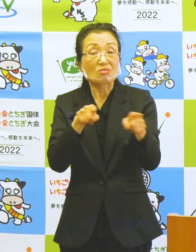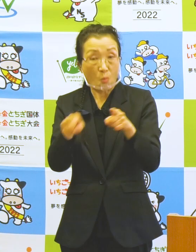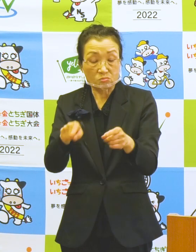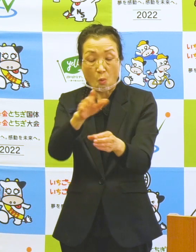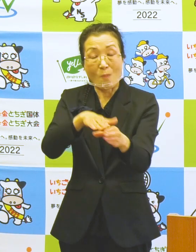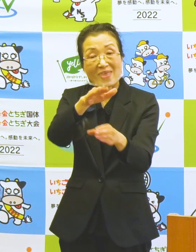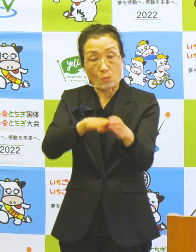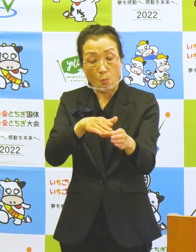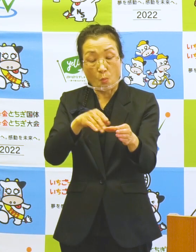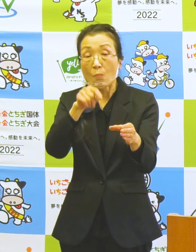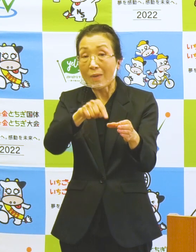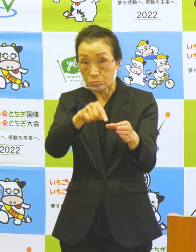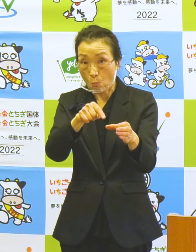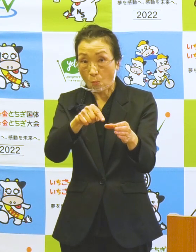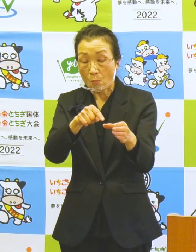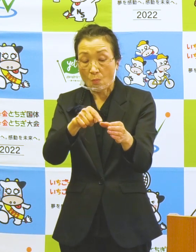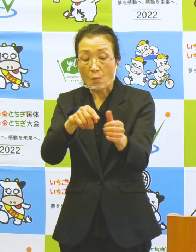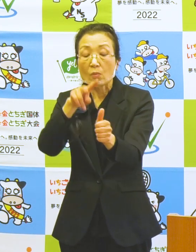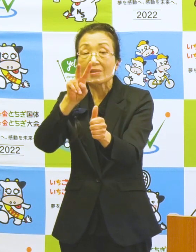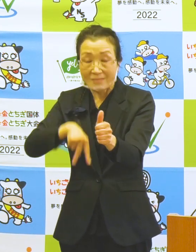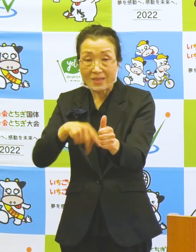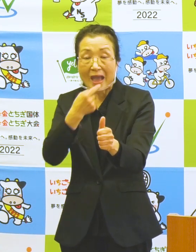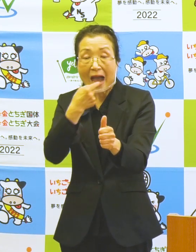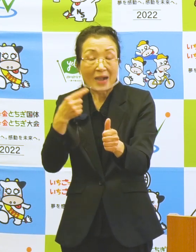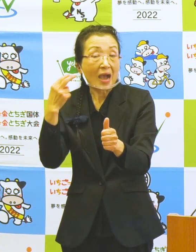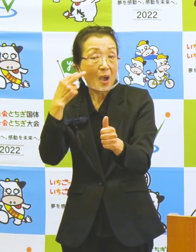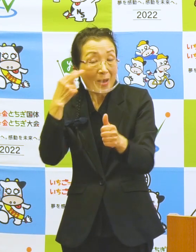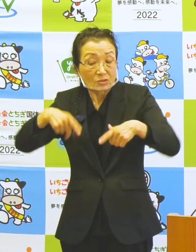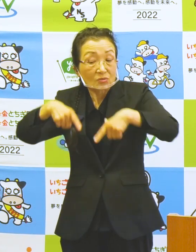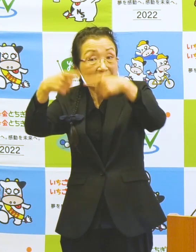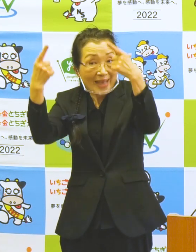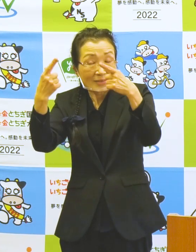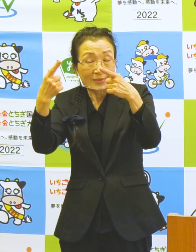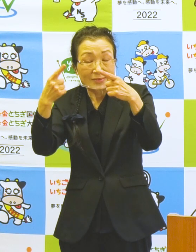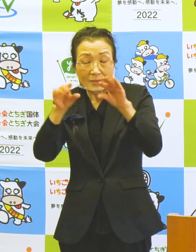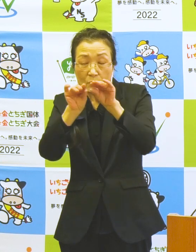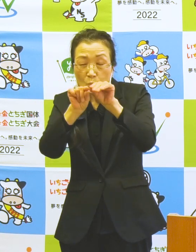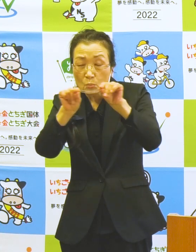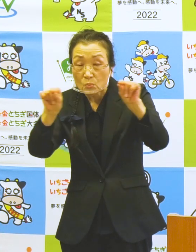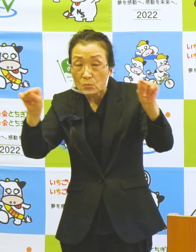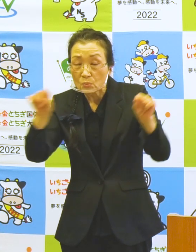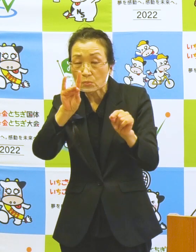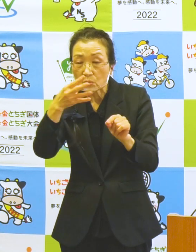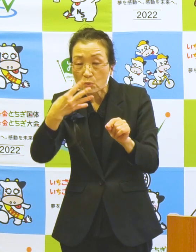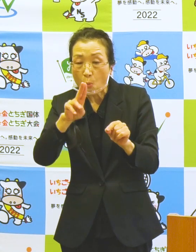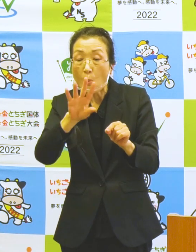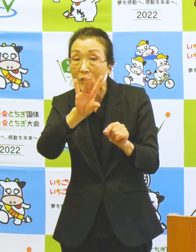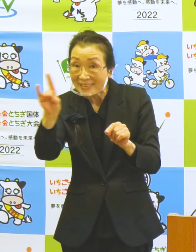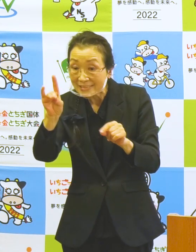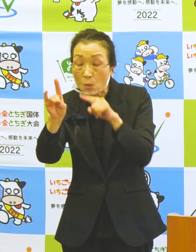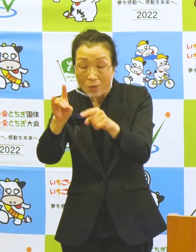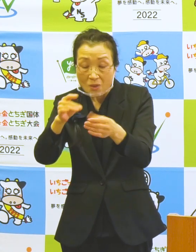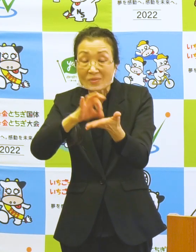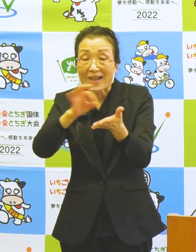那須塩原ブランド認定品の赤松材を使った競技の弁当箱を活用する